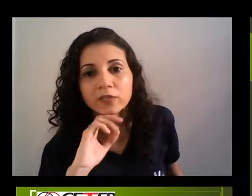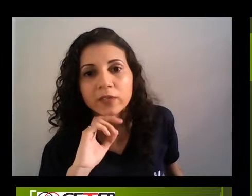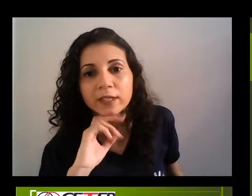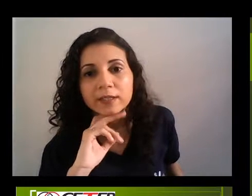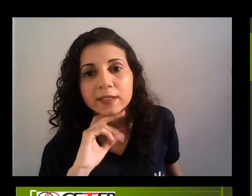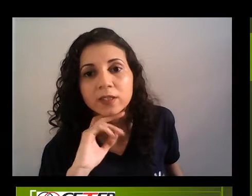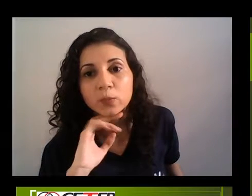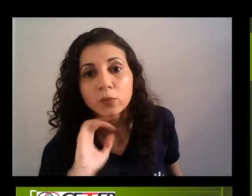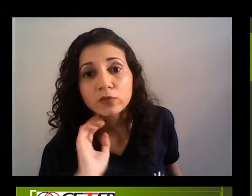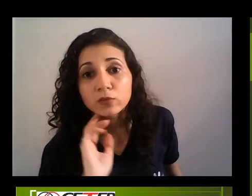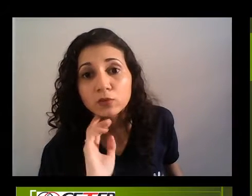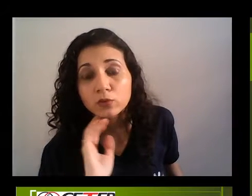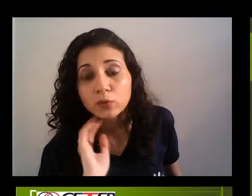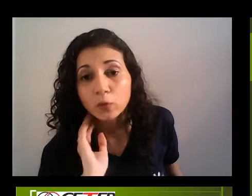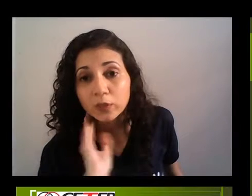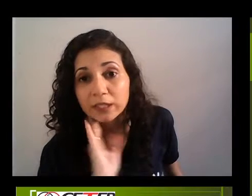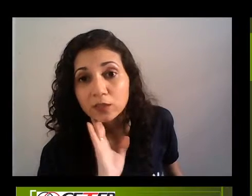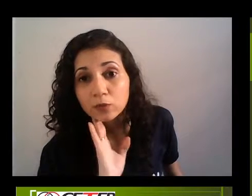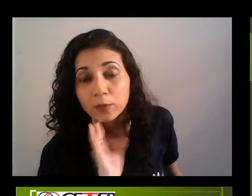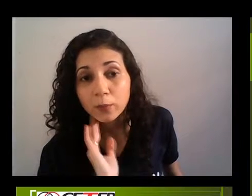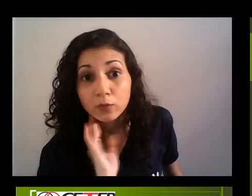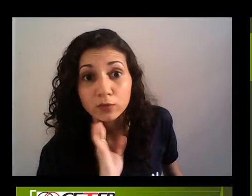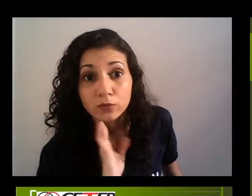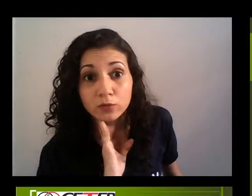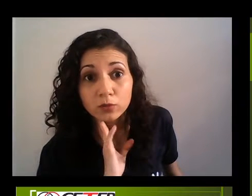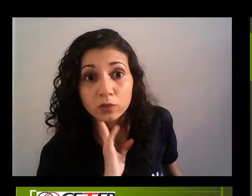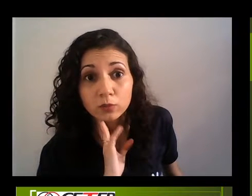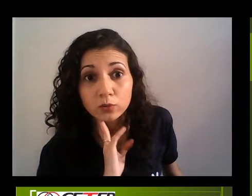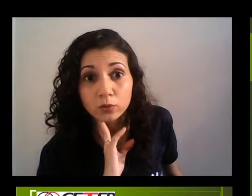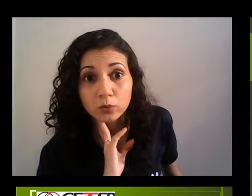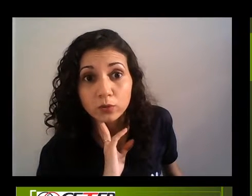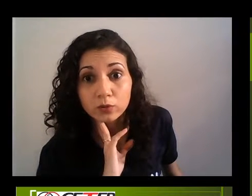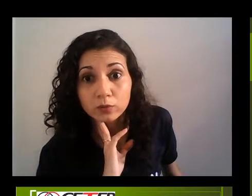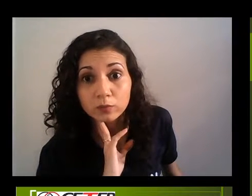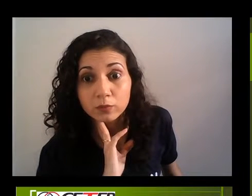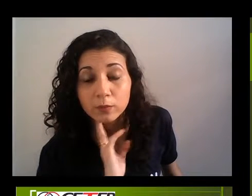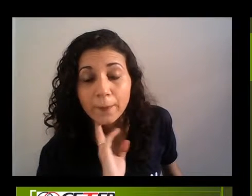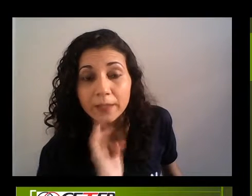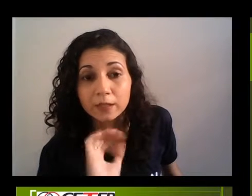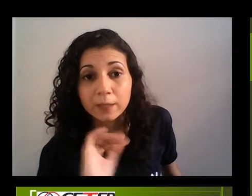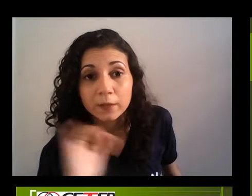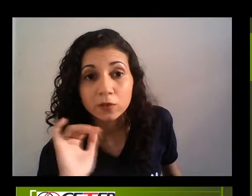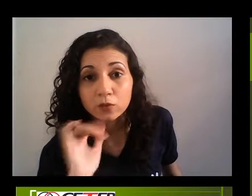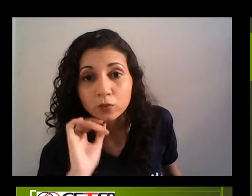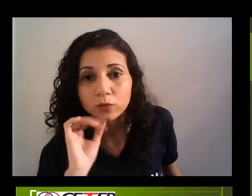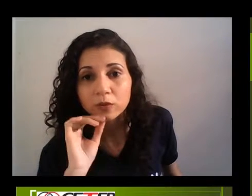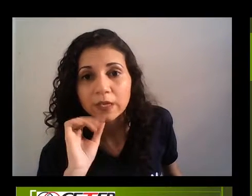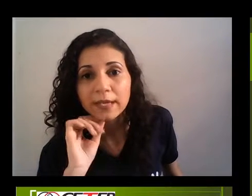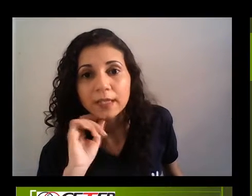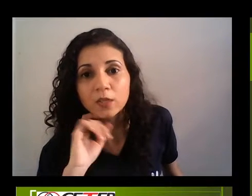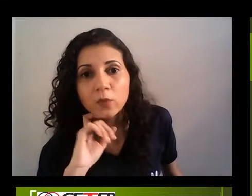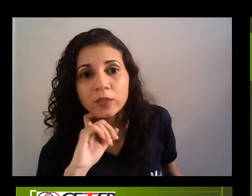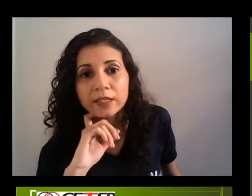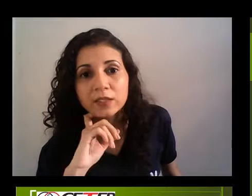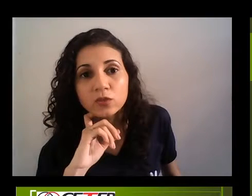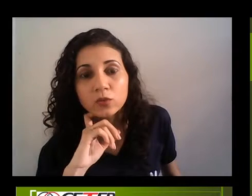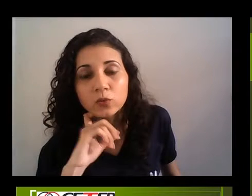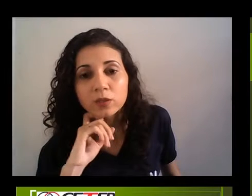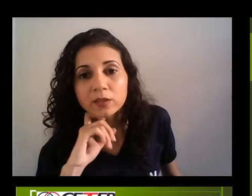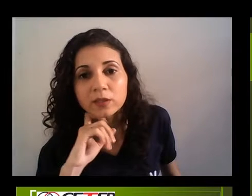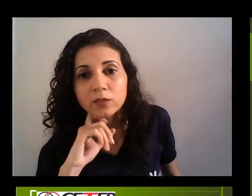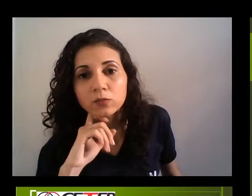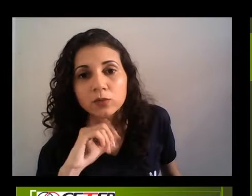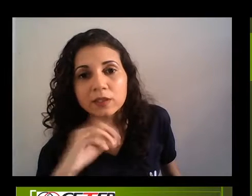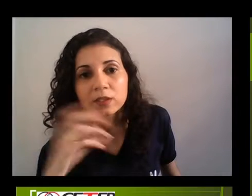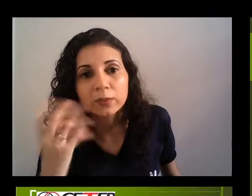a diferença entre povo surdo e comunidade surda? Povo surdo são os surdos, apenas surdos, e comunidades